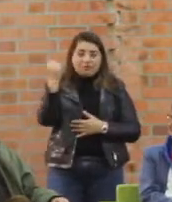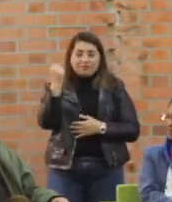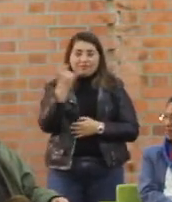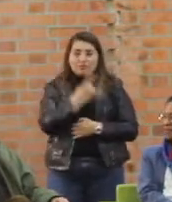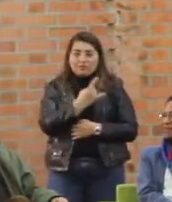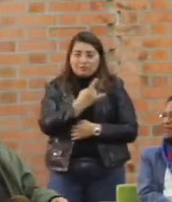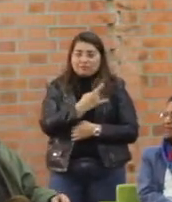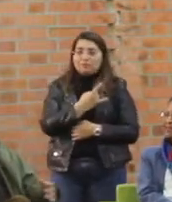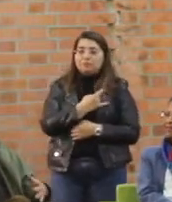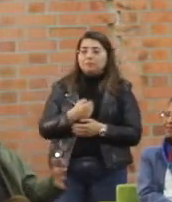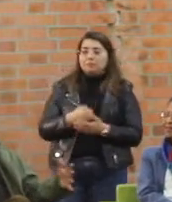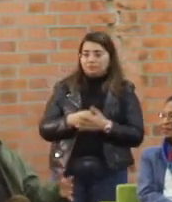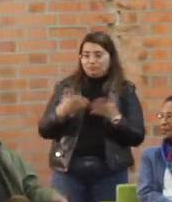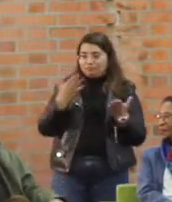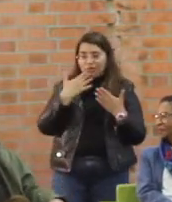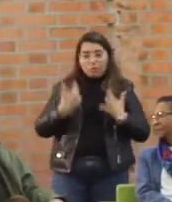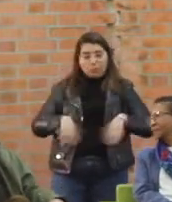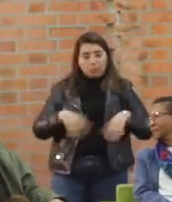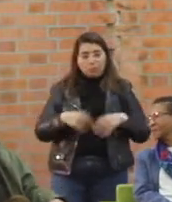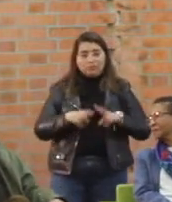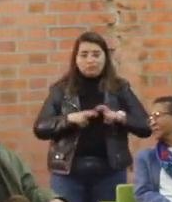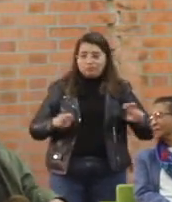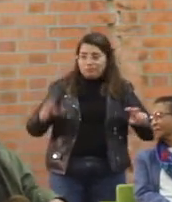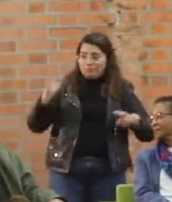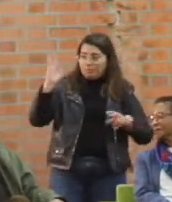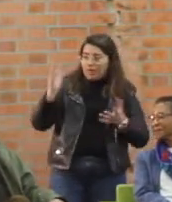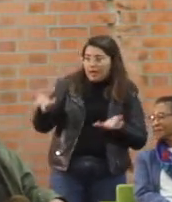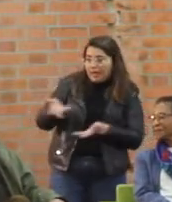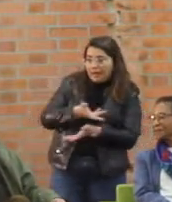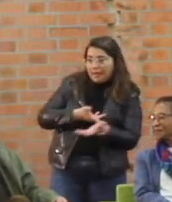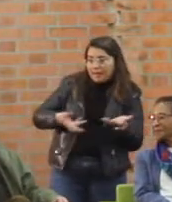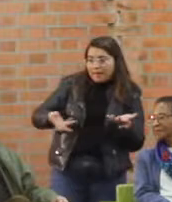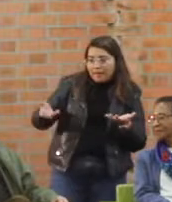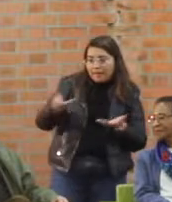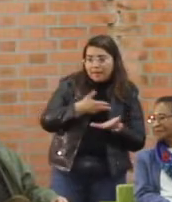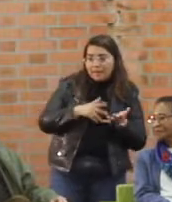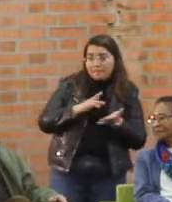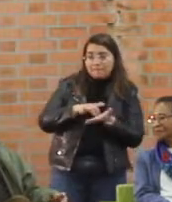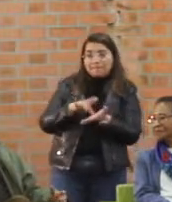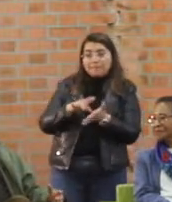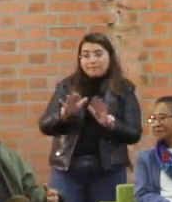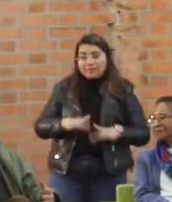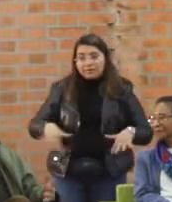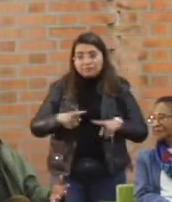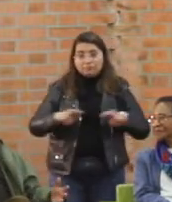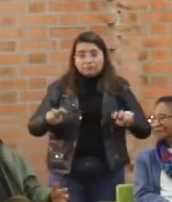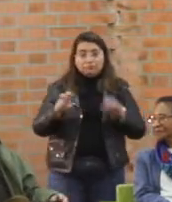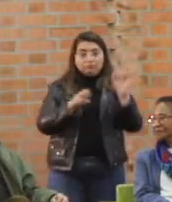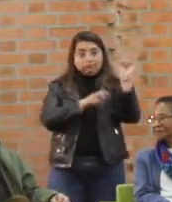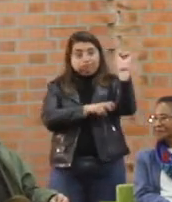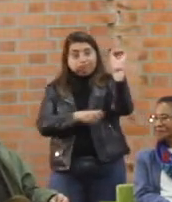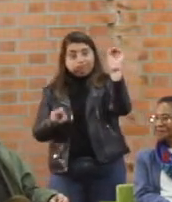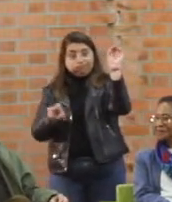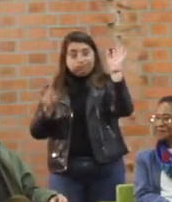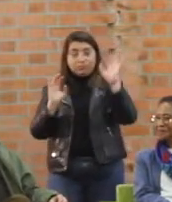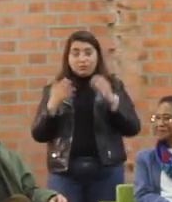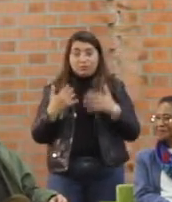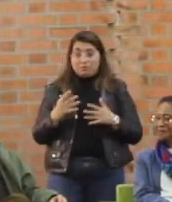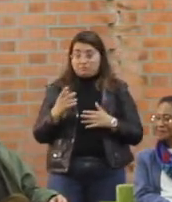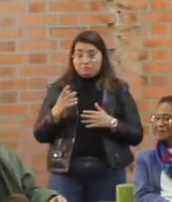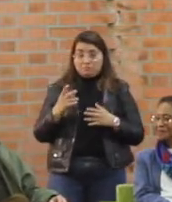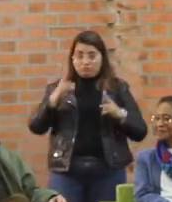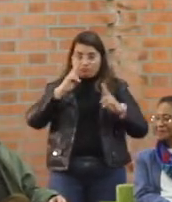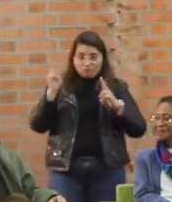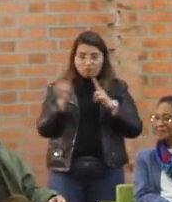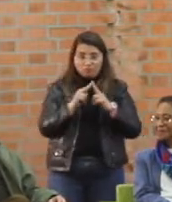esta invitación me siento muy honrado de participar en este panel yo no conocí personalmente